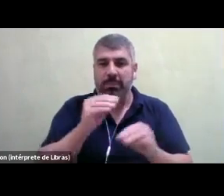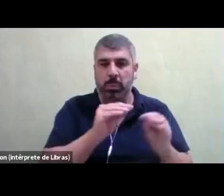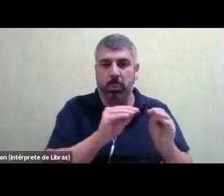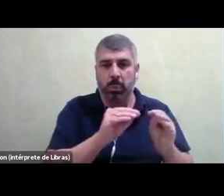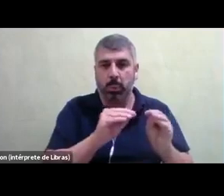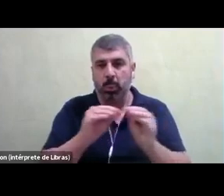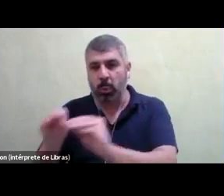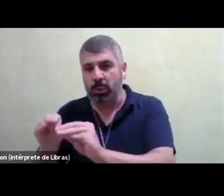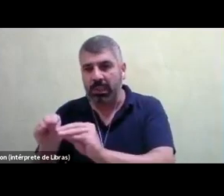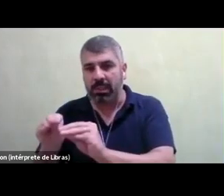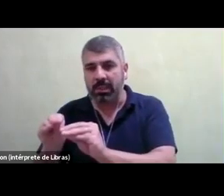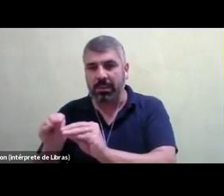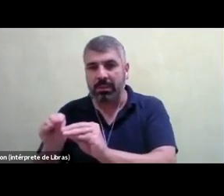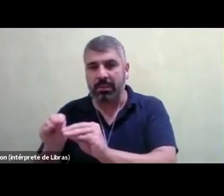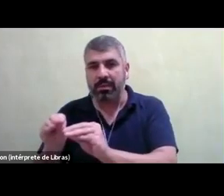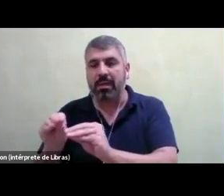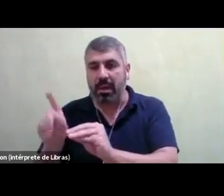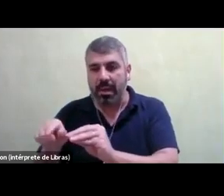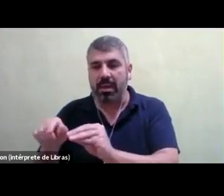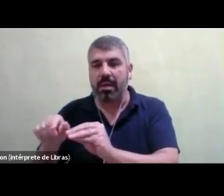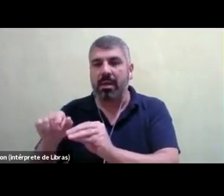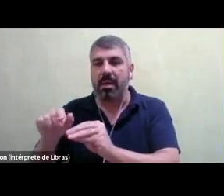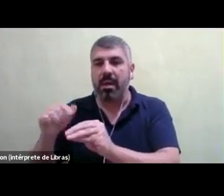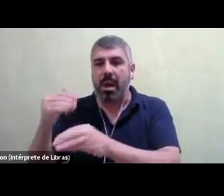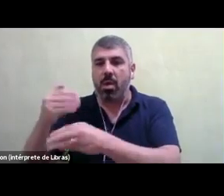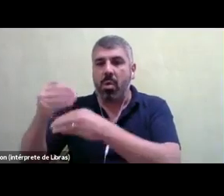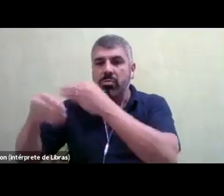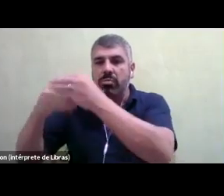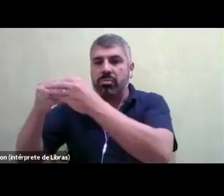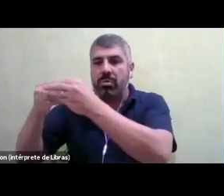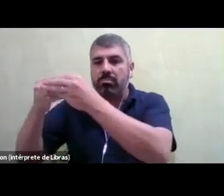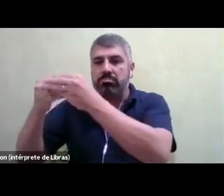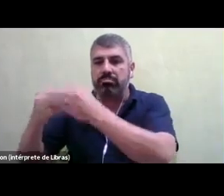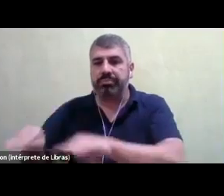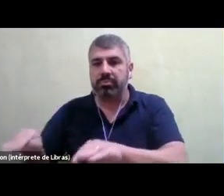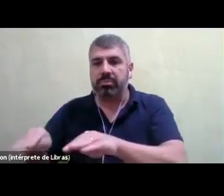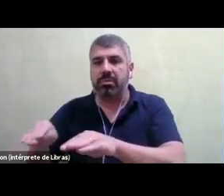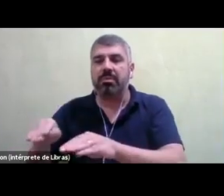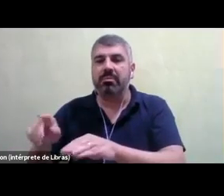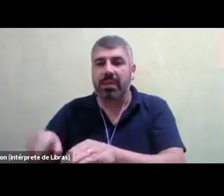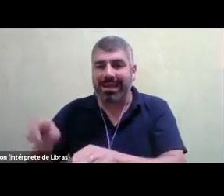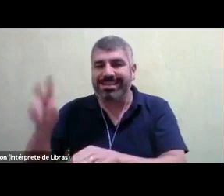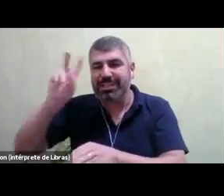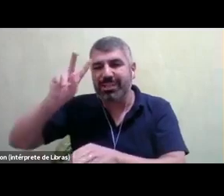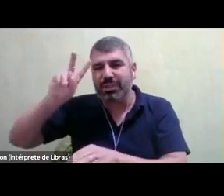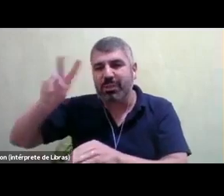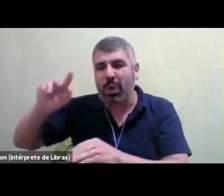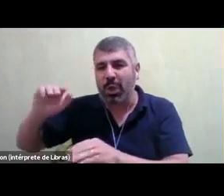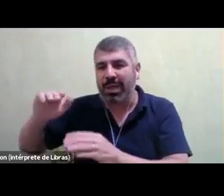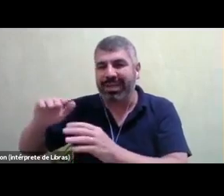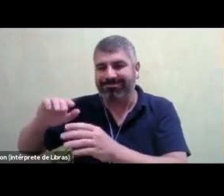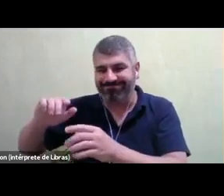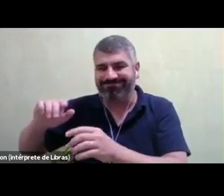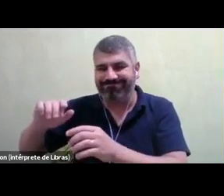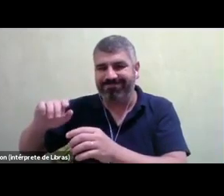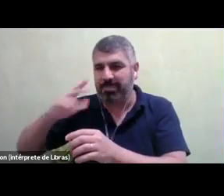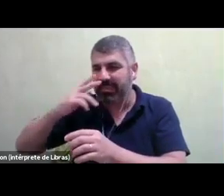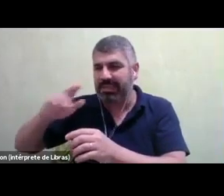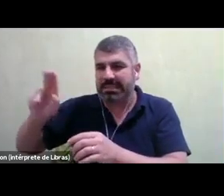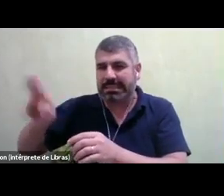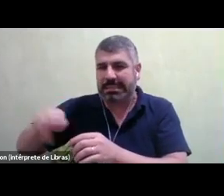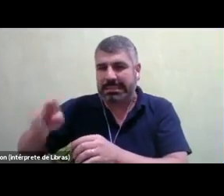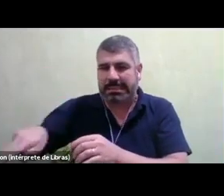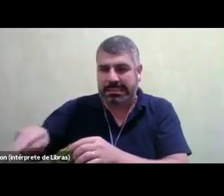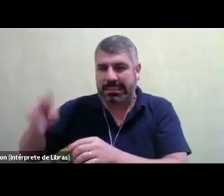processo de desconstrução desses processos históricos que nos constituem, né, enquanto sujeitos.